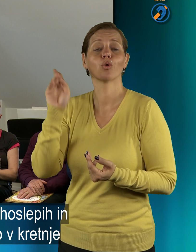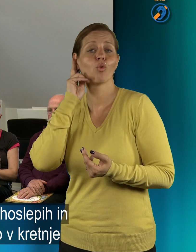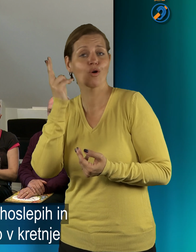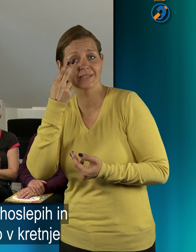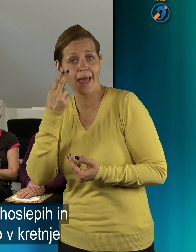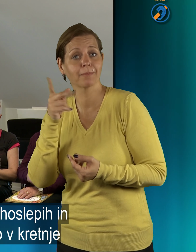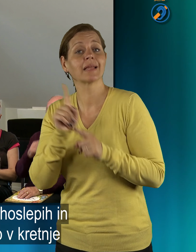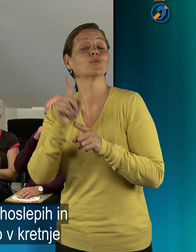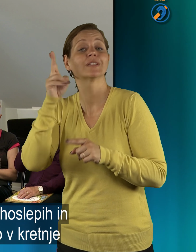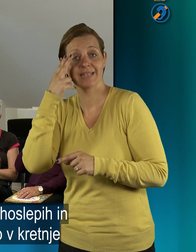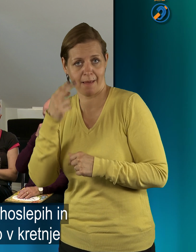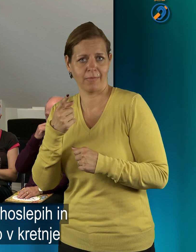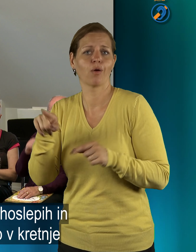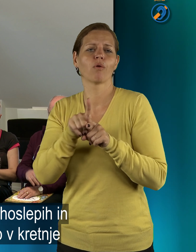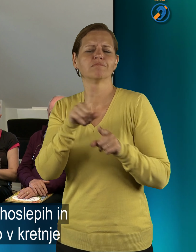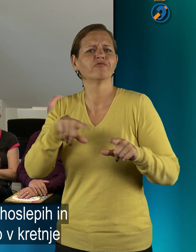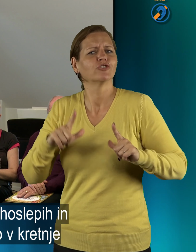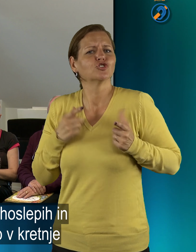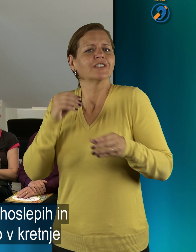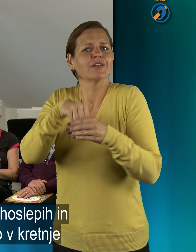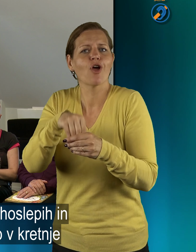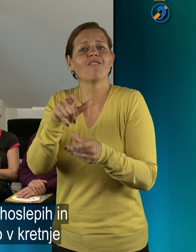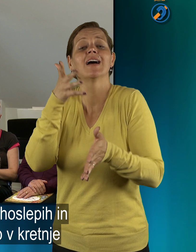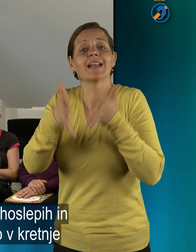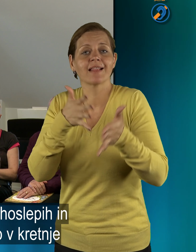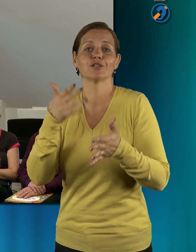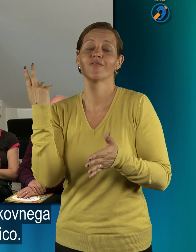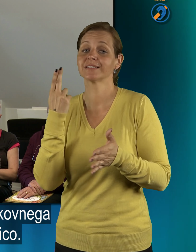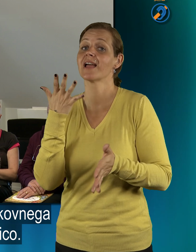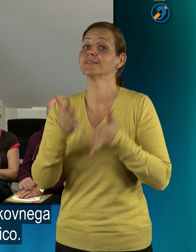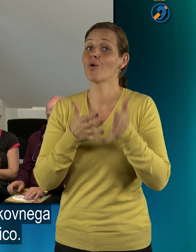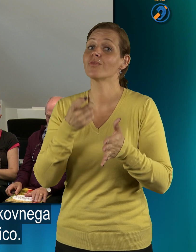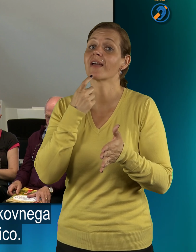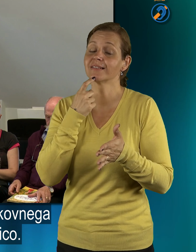slepih, ko se vživijo v kretnje slovenskega znakovnega jezika in brajico.